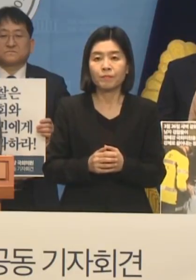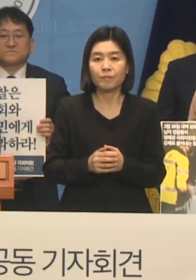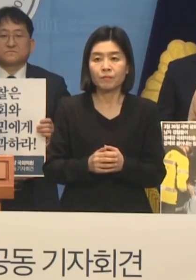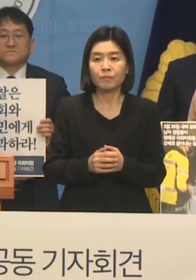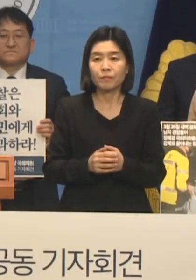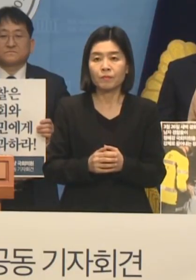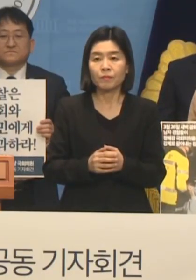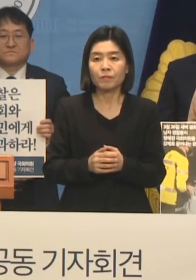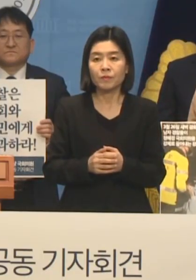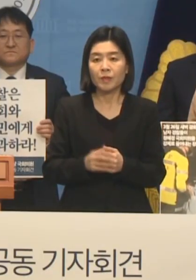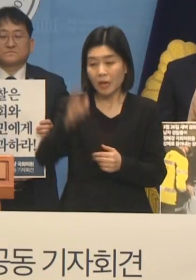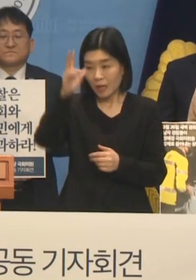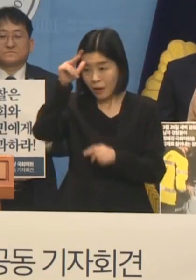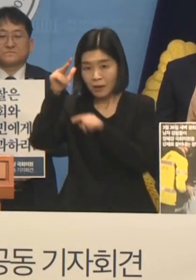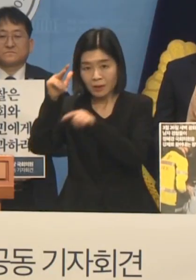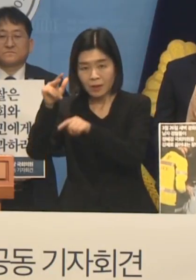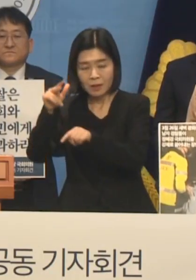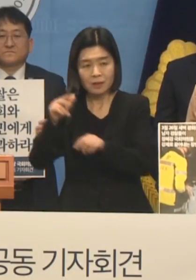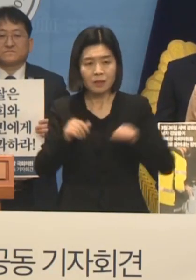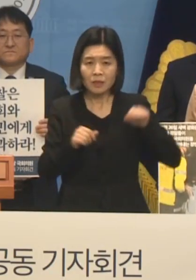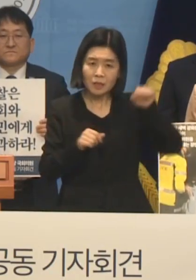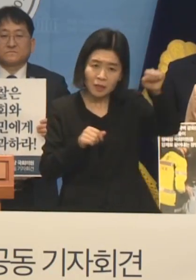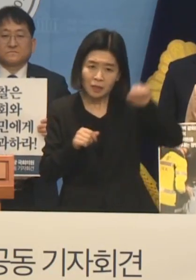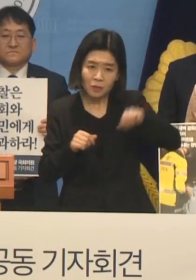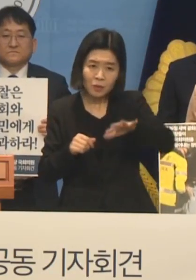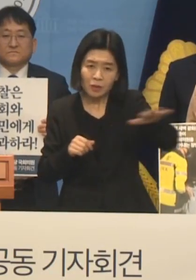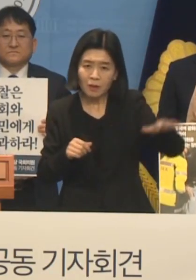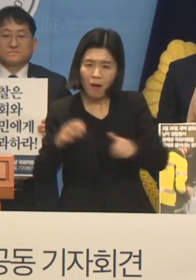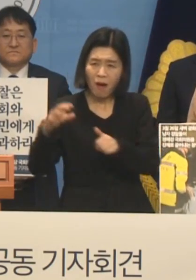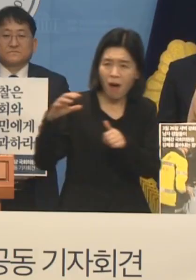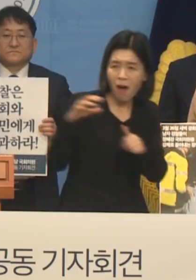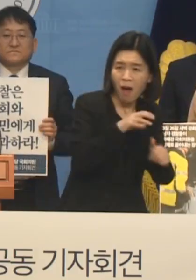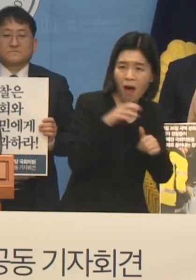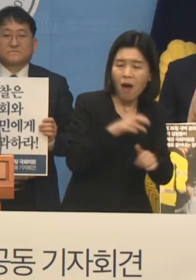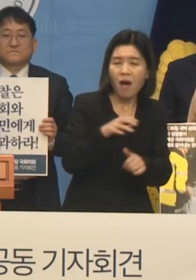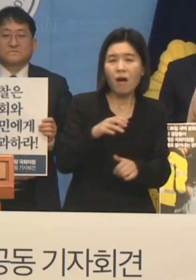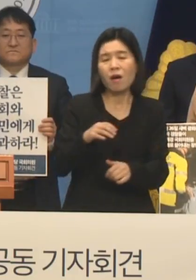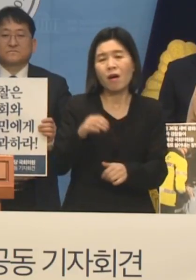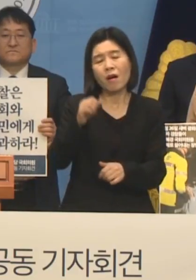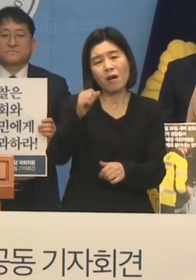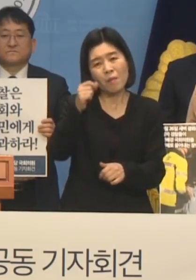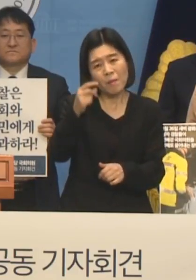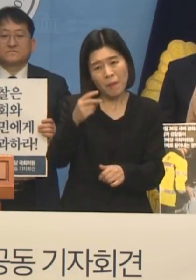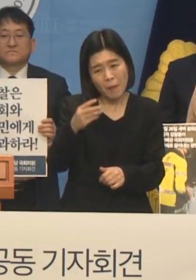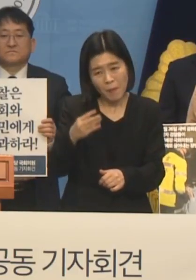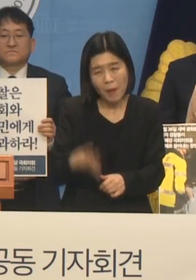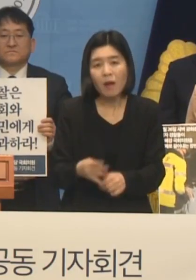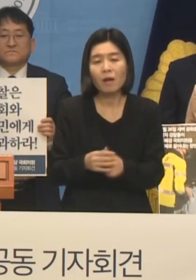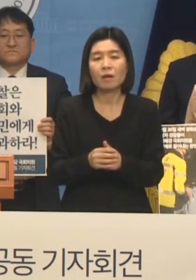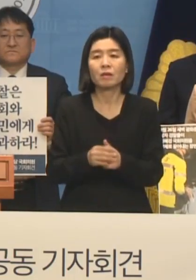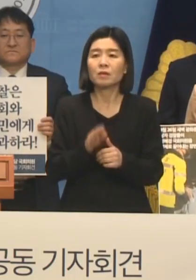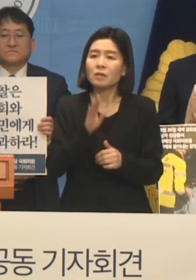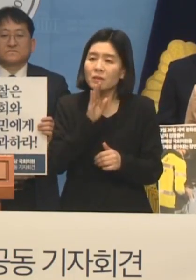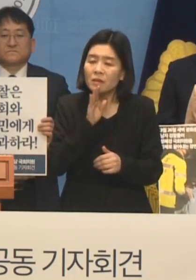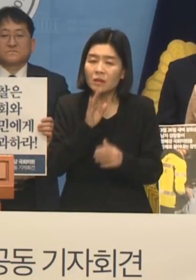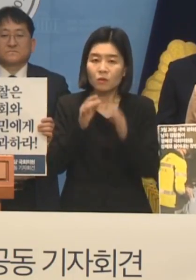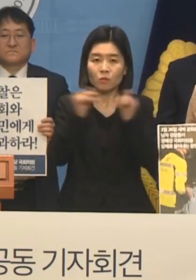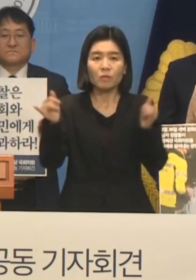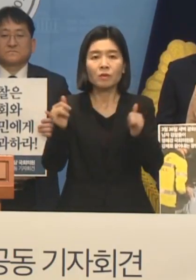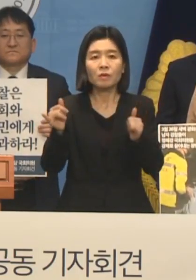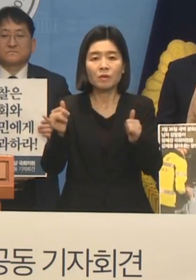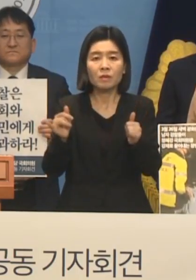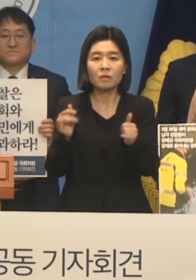보호해야 할 경찰이 시위대를 강경 진압하는 상황이 지속적으로 벌어지고 있는데 우리 국민을 대표하는 헌법기관인